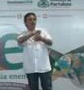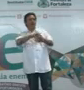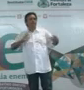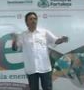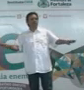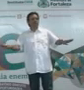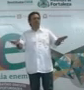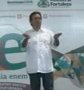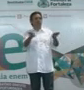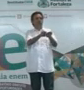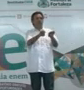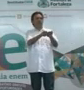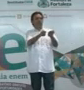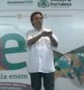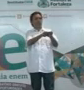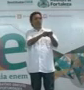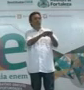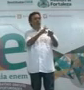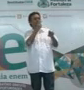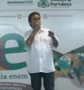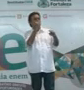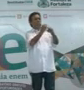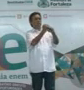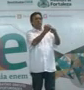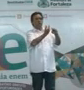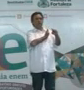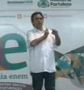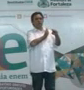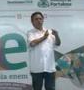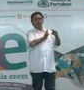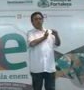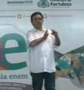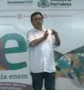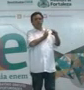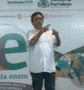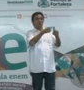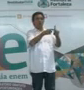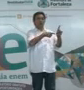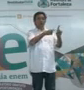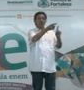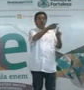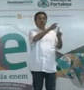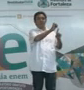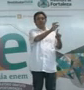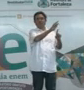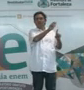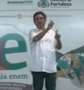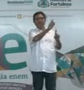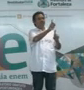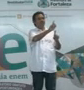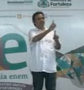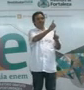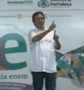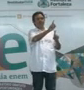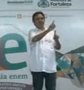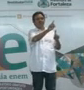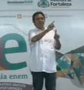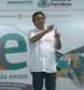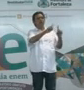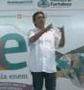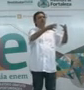Iraque? Assim, pai. Porque Saddam Hussein, ele não era xiita. Professor, mas me diga uma